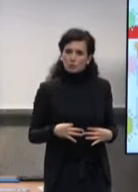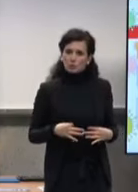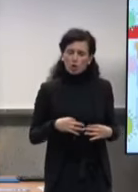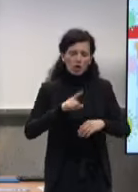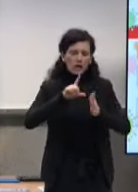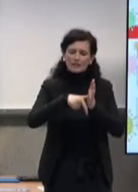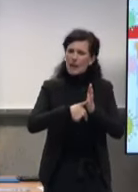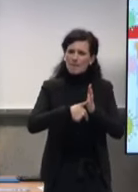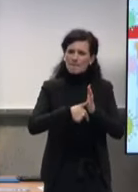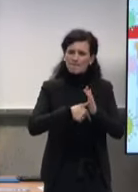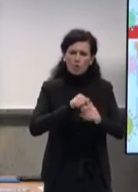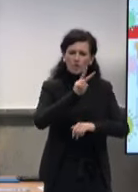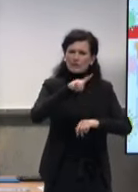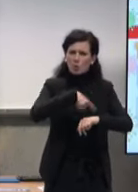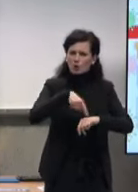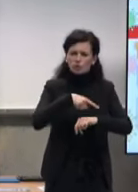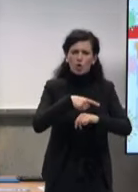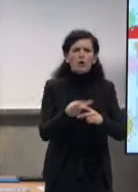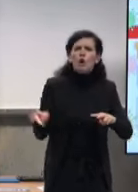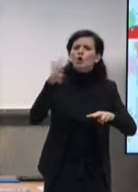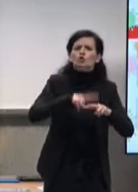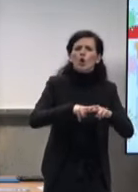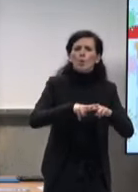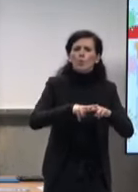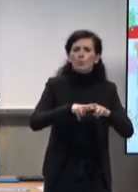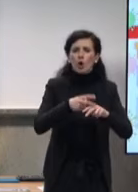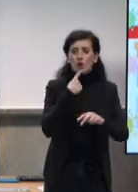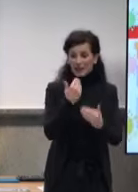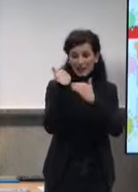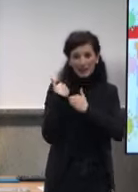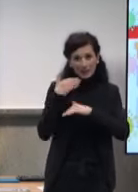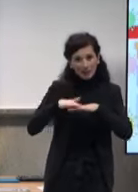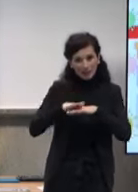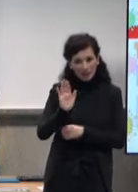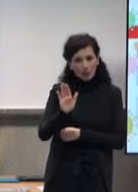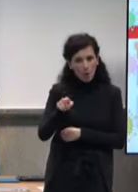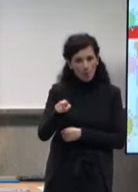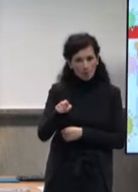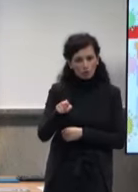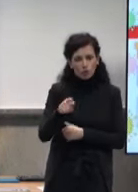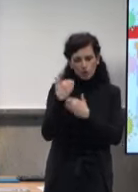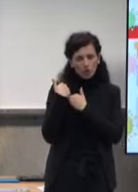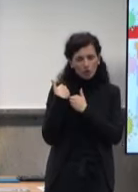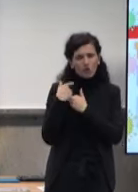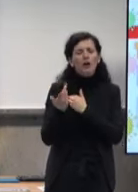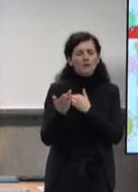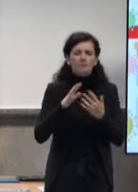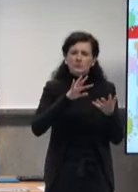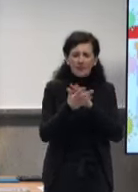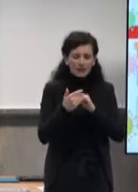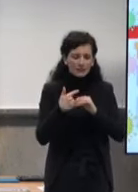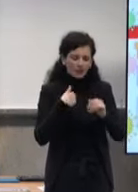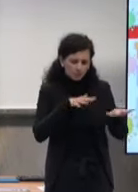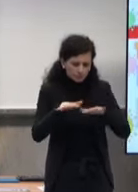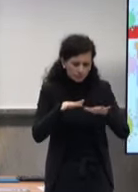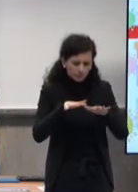ore il personale che si occupa di questo argo di queste tematiche ha affrontato oltre 800 pratiche sta